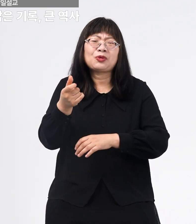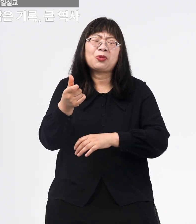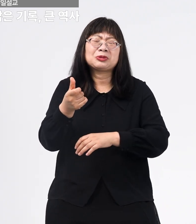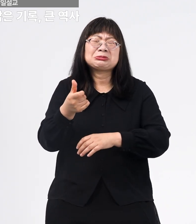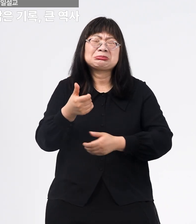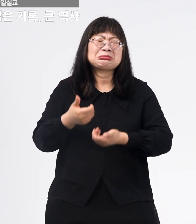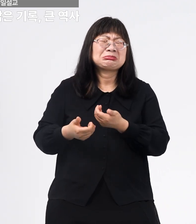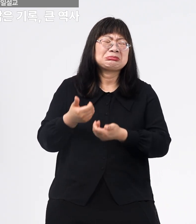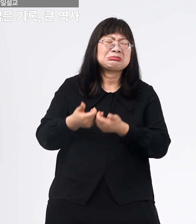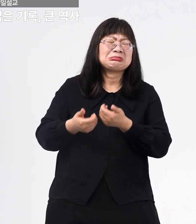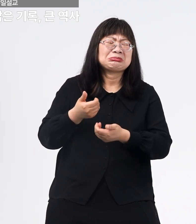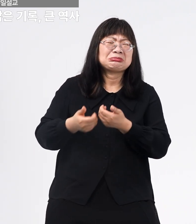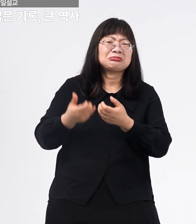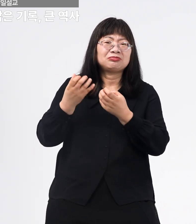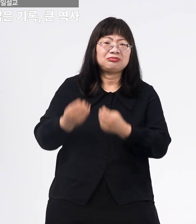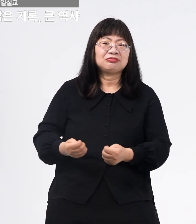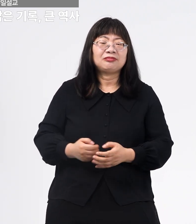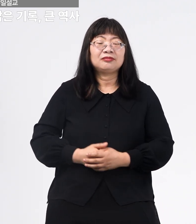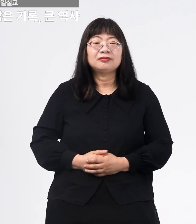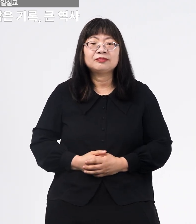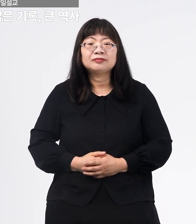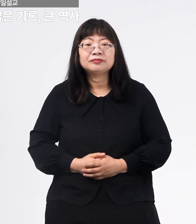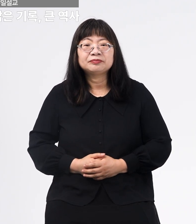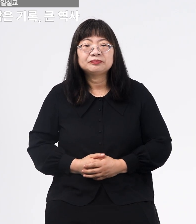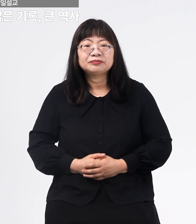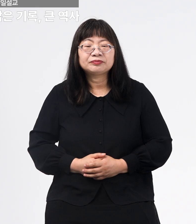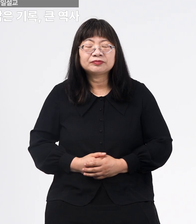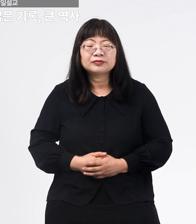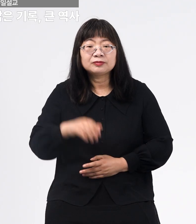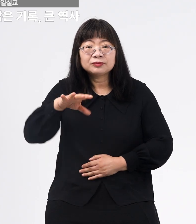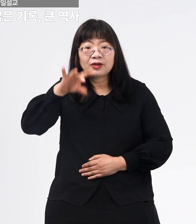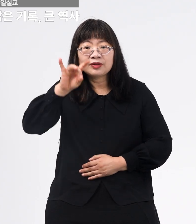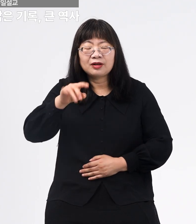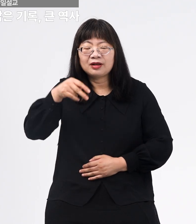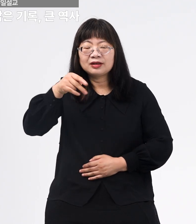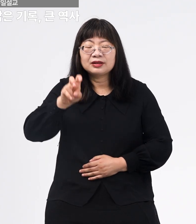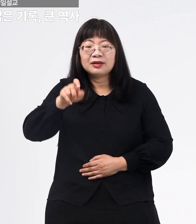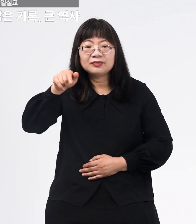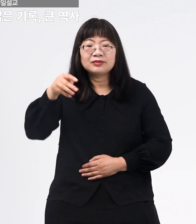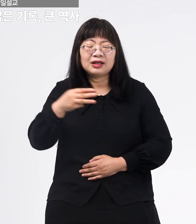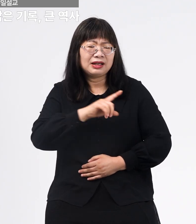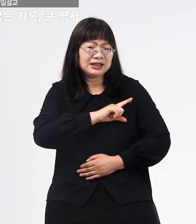지점이 많습니다. 우선 삼갈이란 이름은